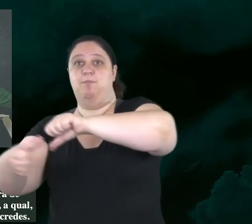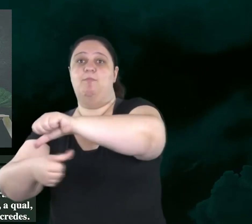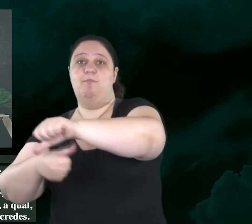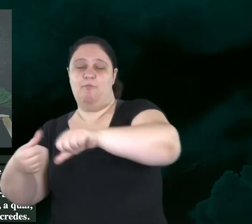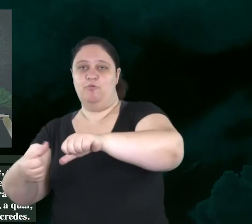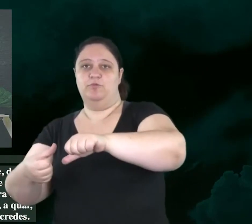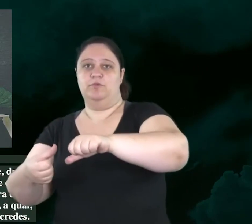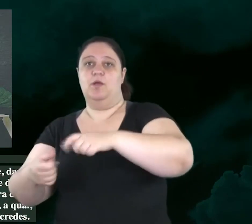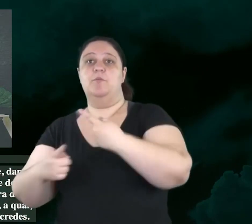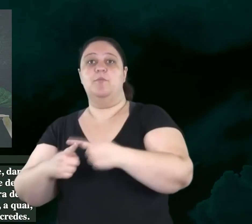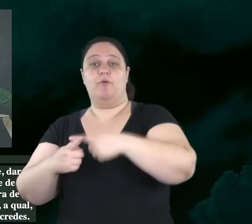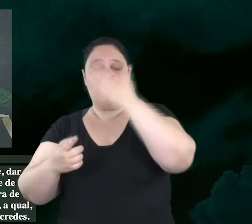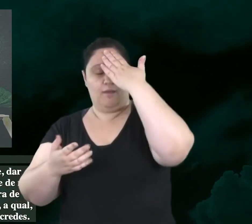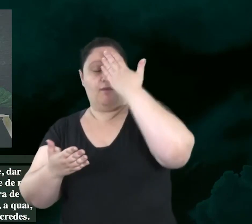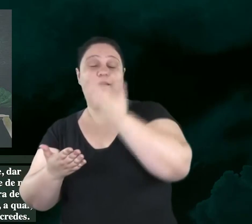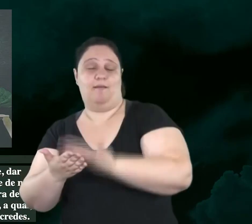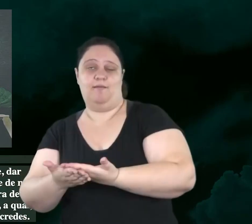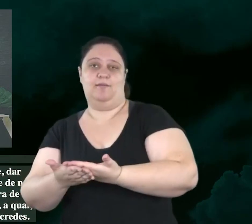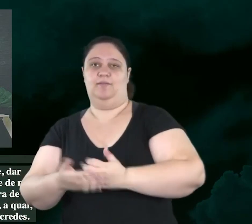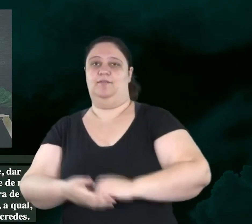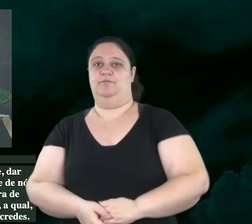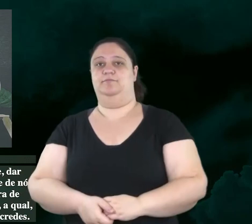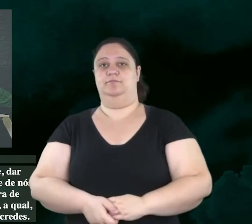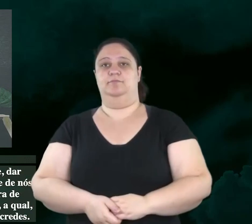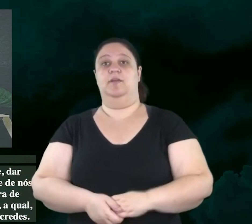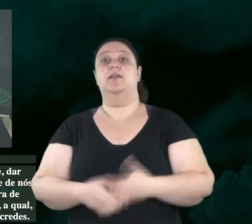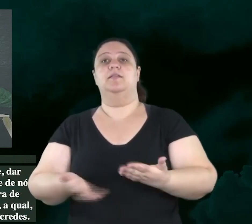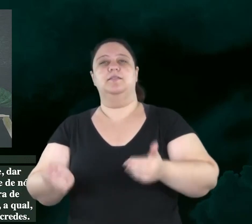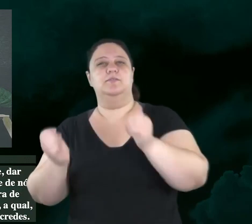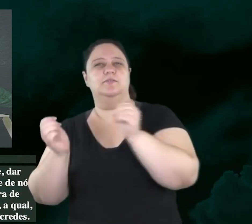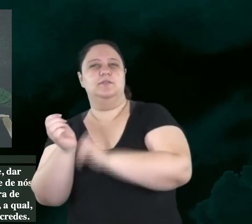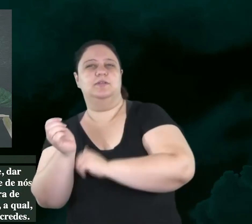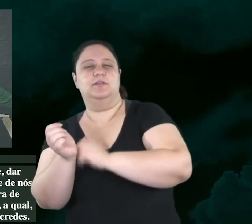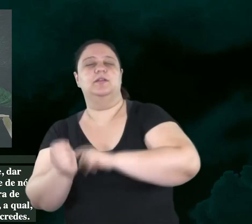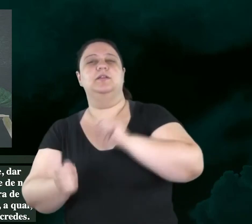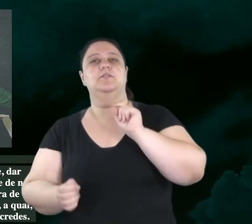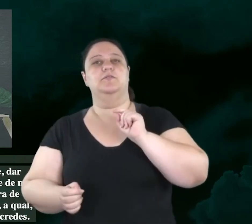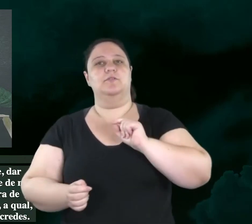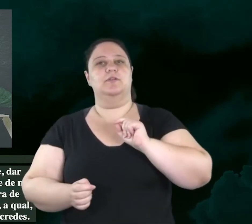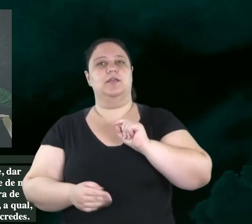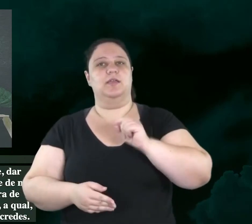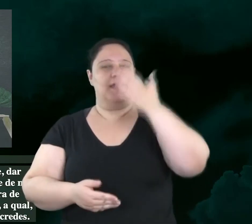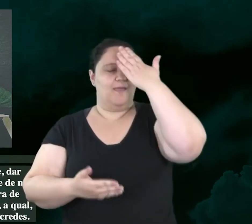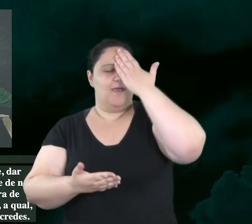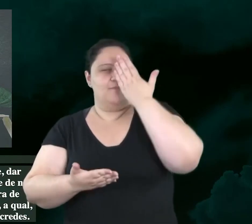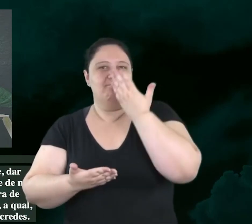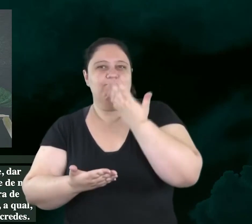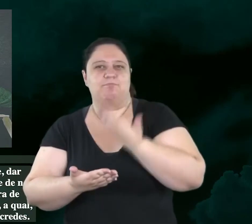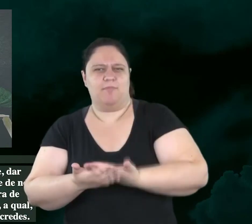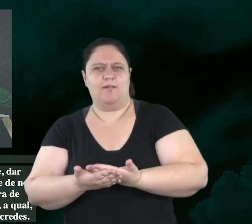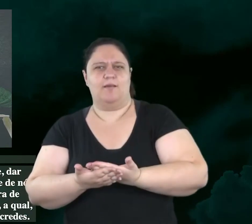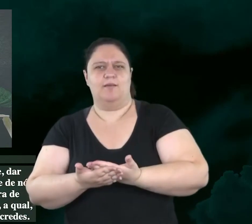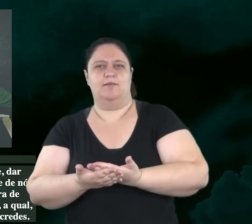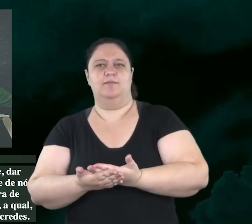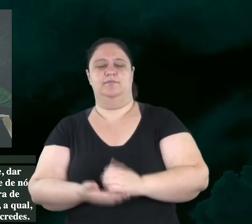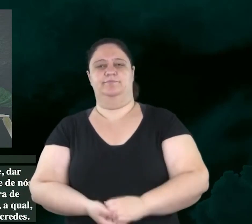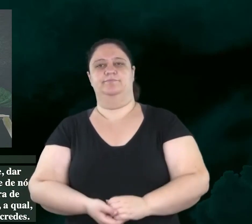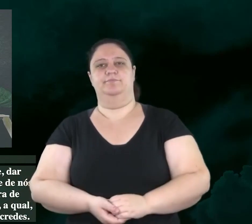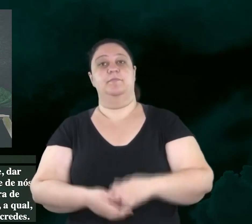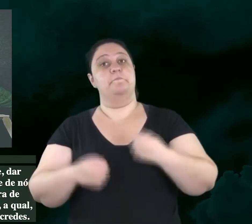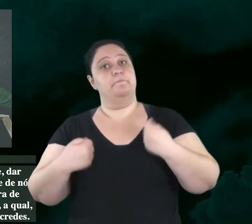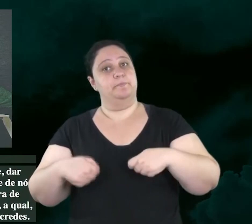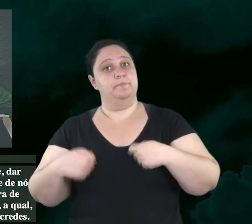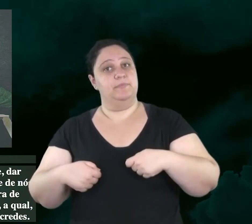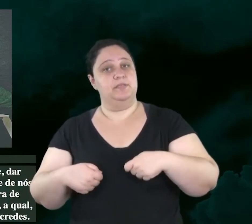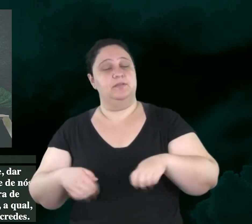que credes. Então, o segredo está em crer na palavra de Deus. Quando